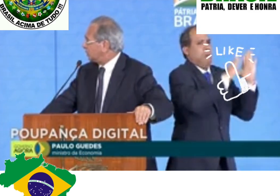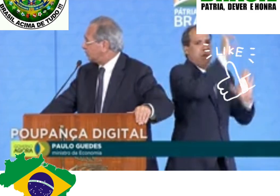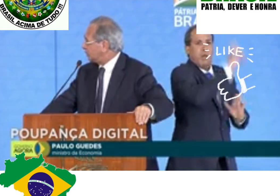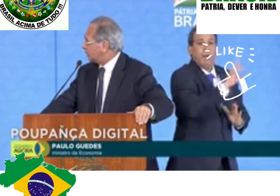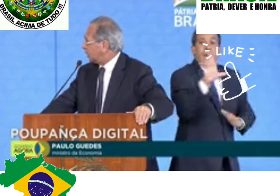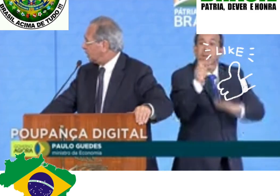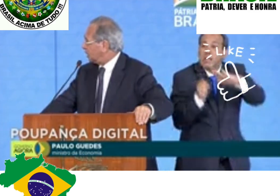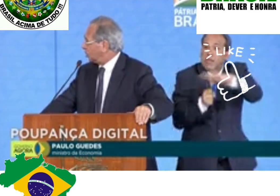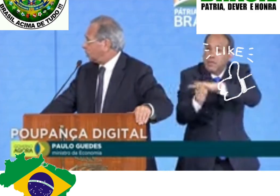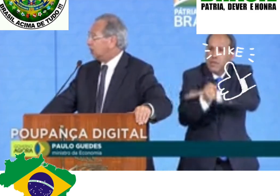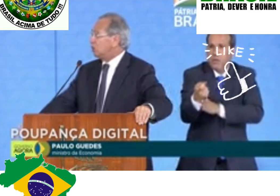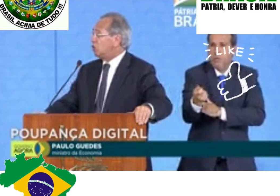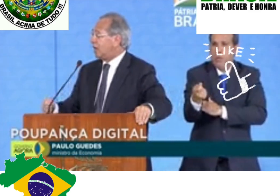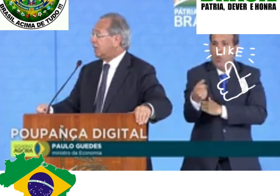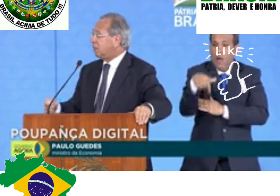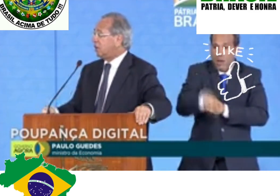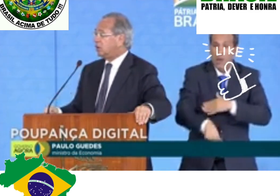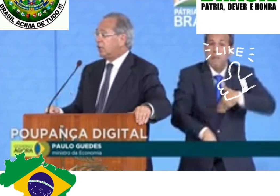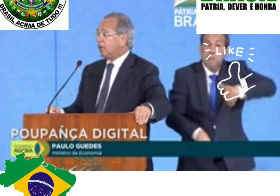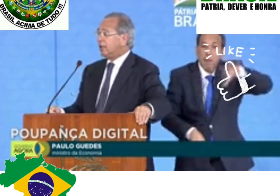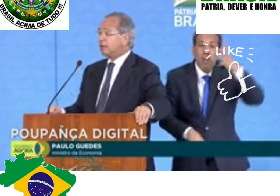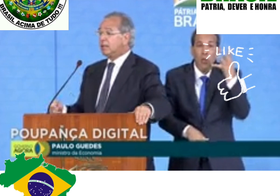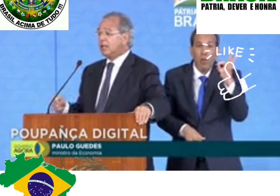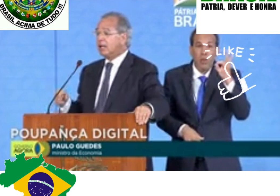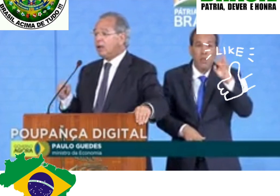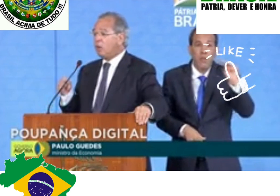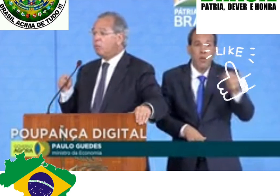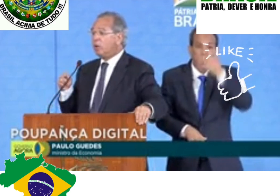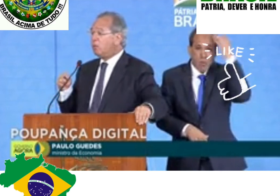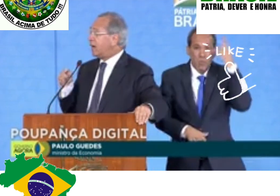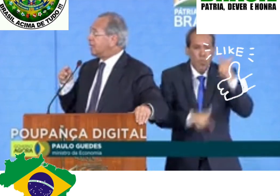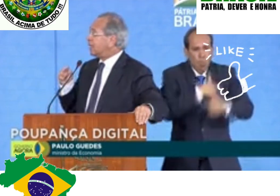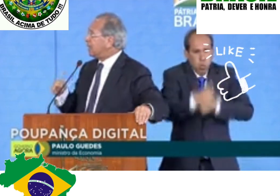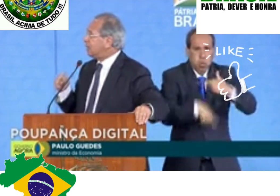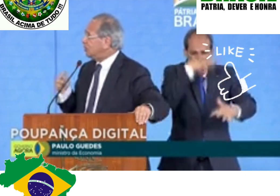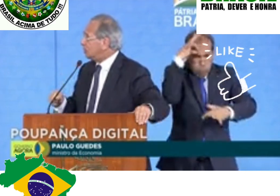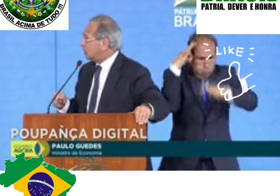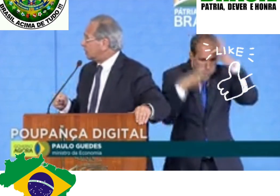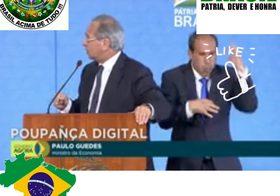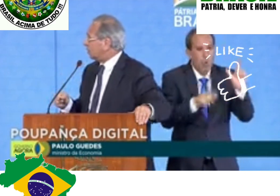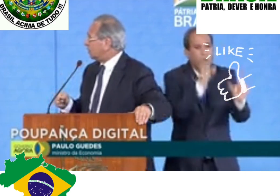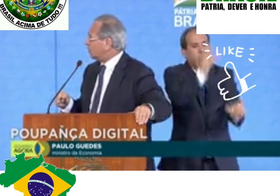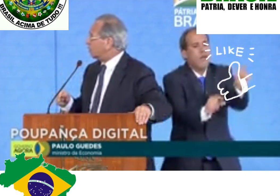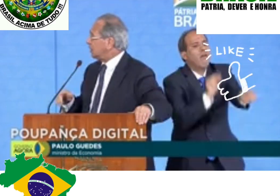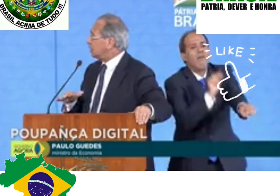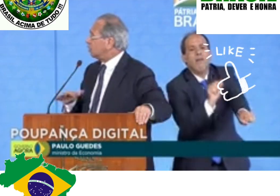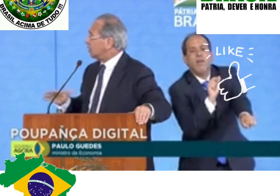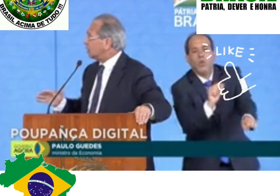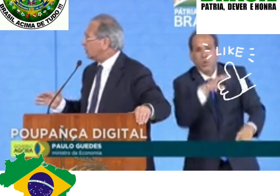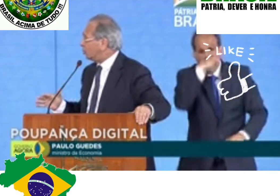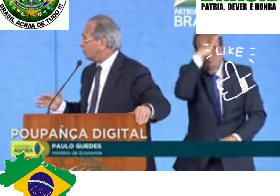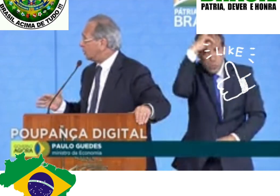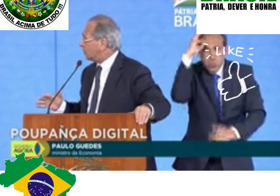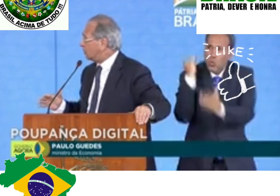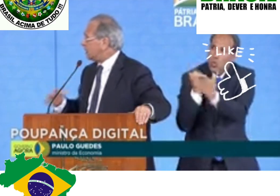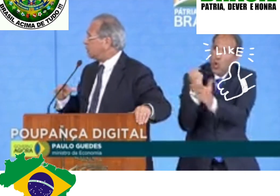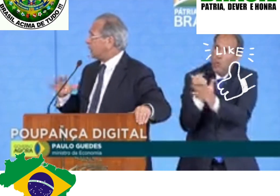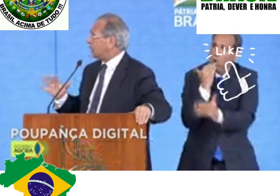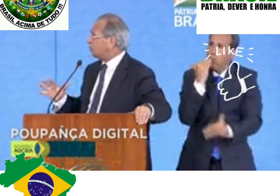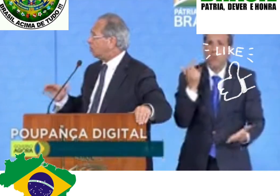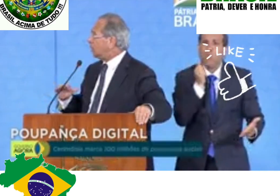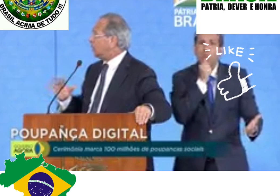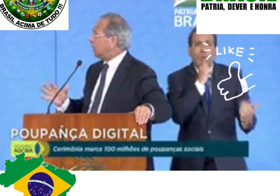brasileiros invisíveis, lutando diariamente. Eles têm que ganhar o pão a cada dia, não tem segurança nenhuma, não